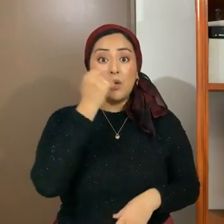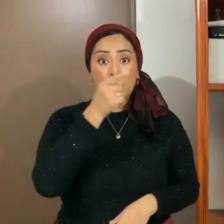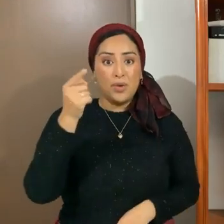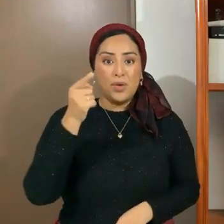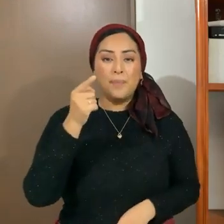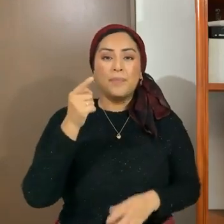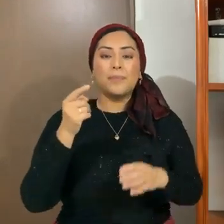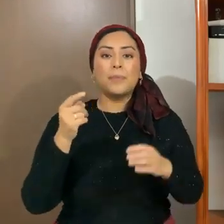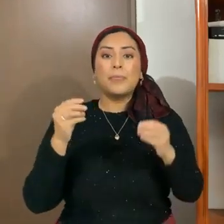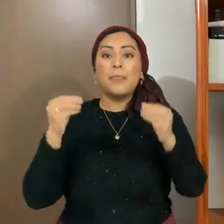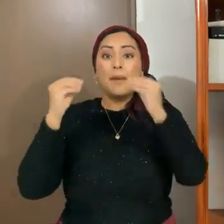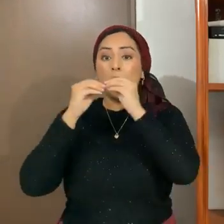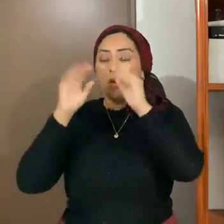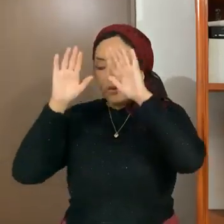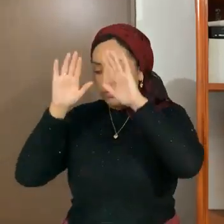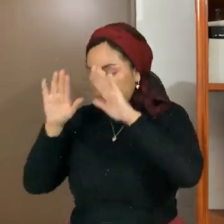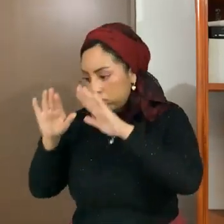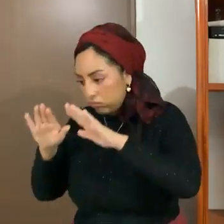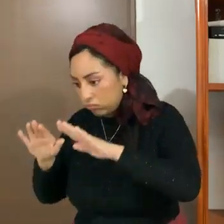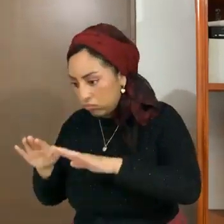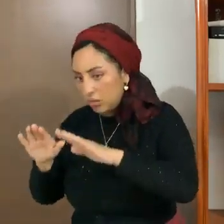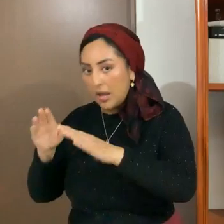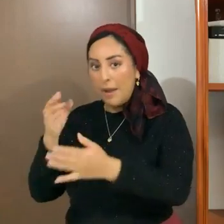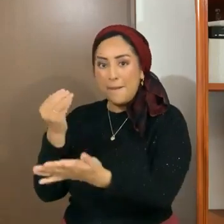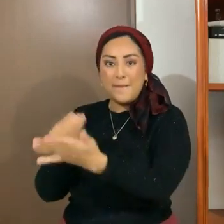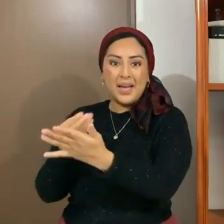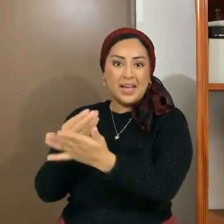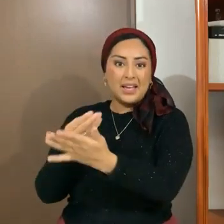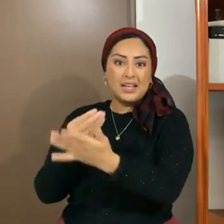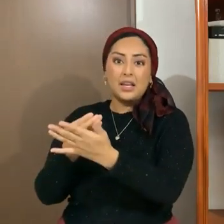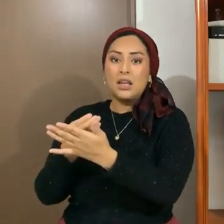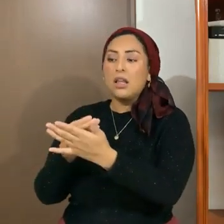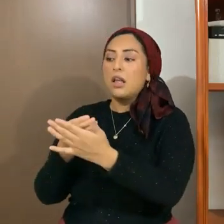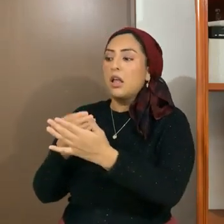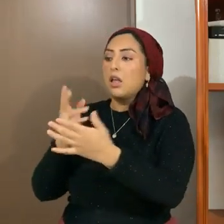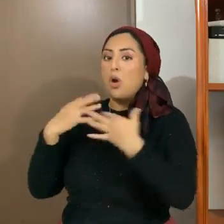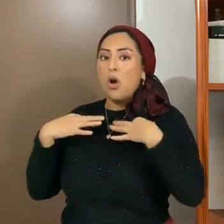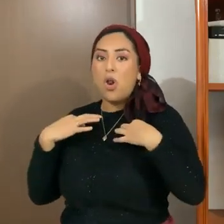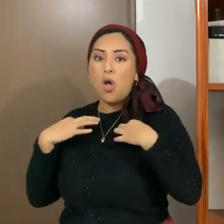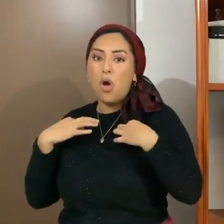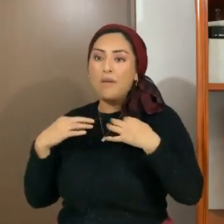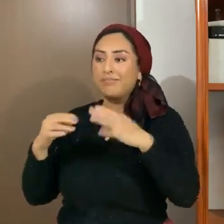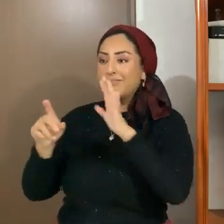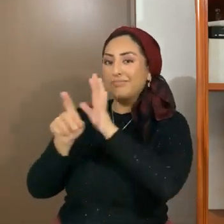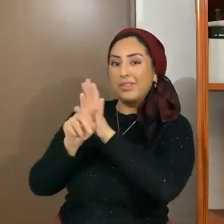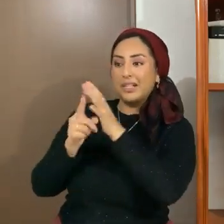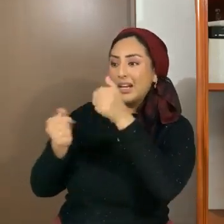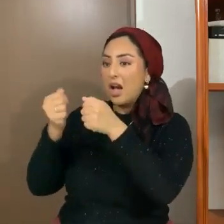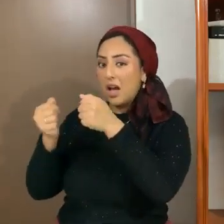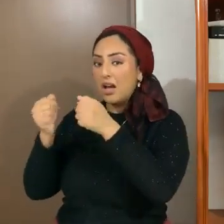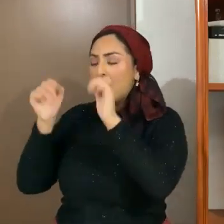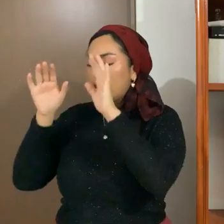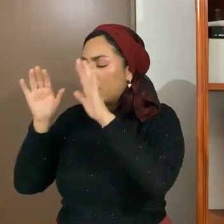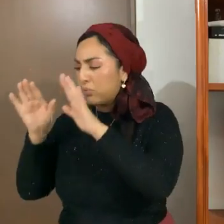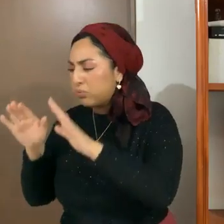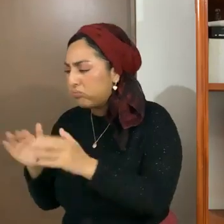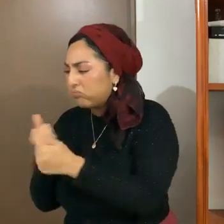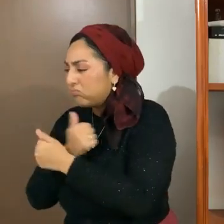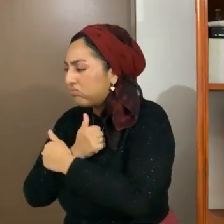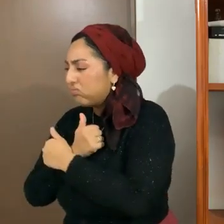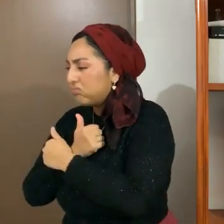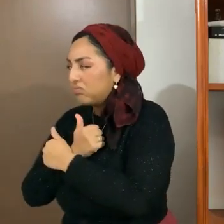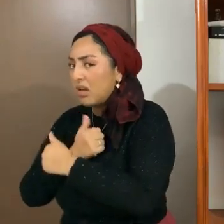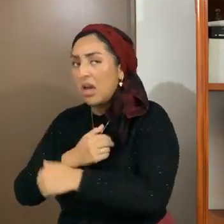adoras más a otro ídolo, sean tus hijos, tu familia, tu dinero, tus pertenencias, y dices que adoras a Yahweh, estás en